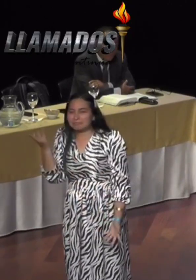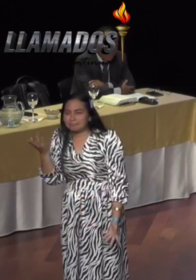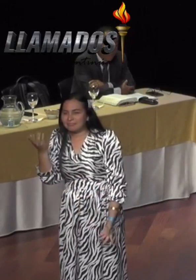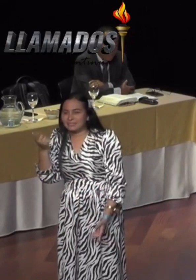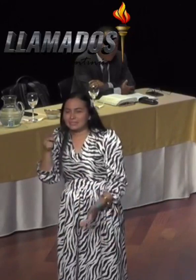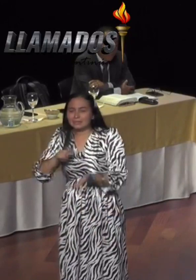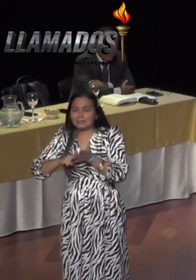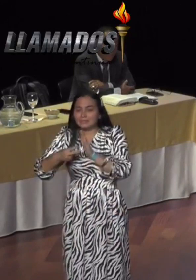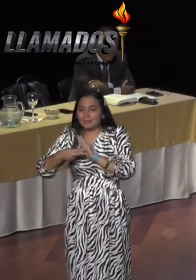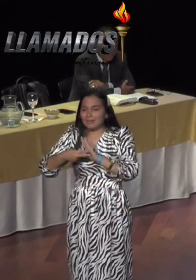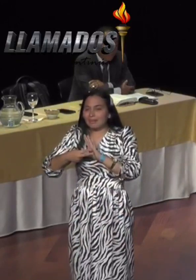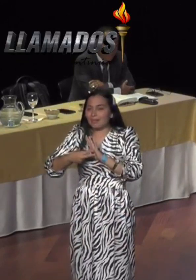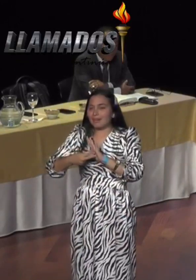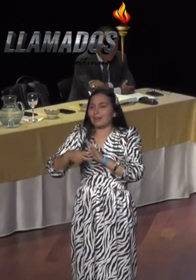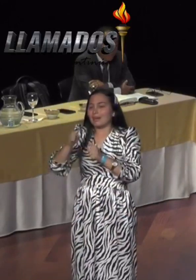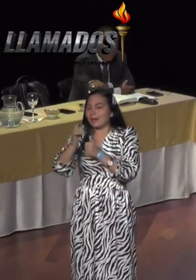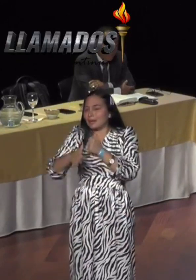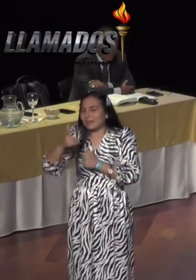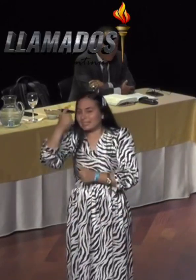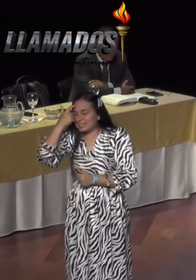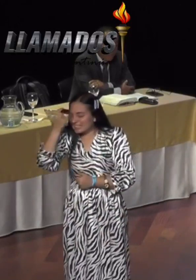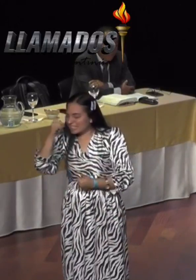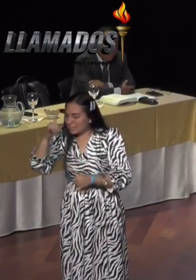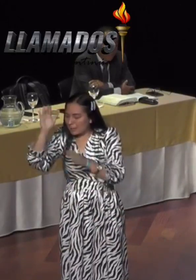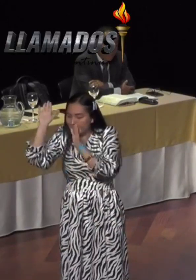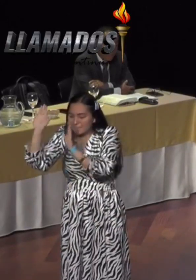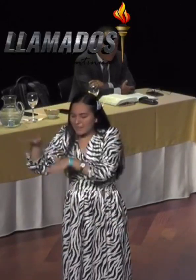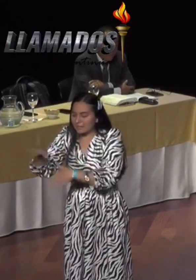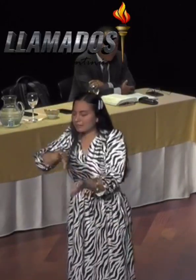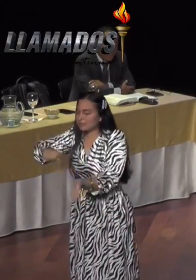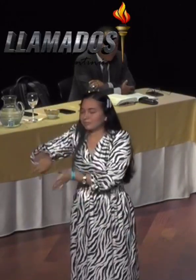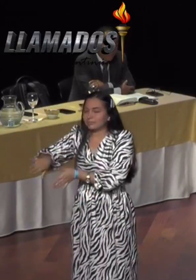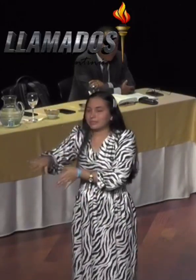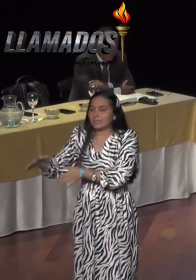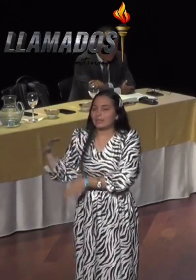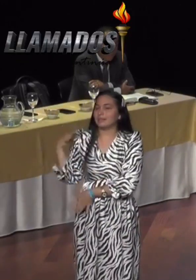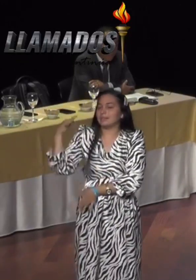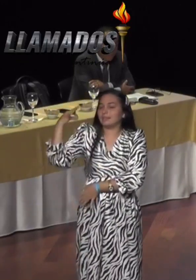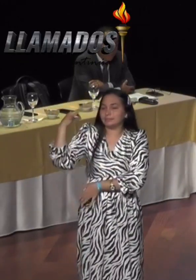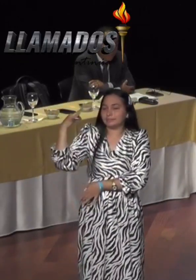llamado. Quizás alguien aquí vino tirando la toalla: ya no voy más.